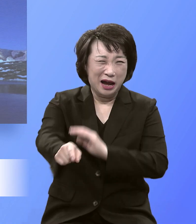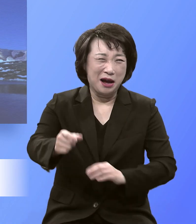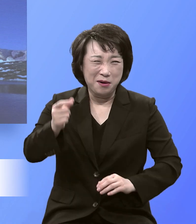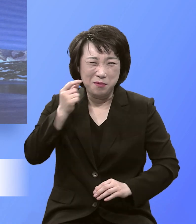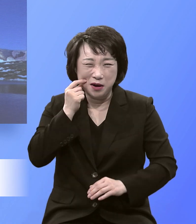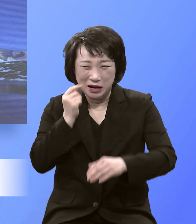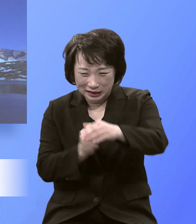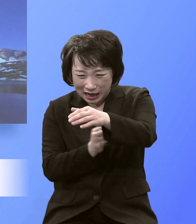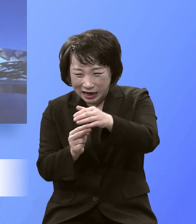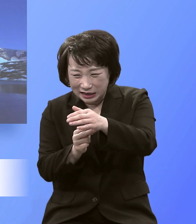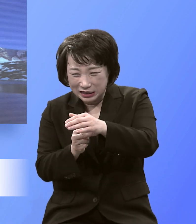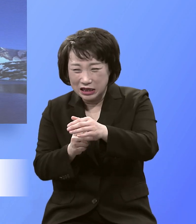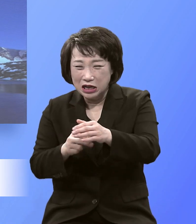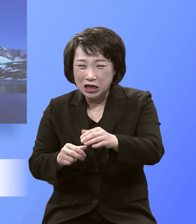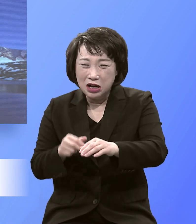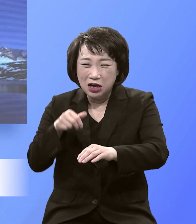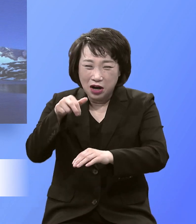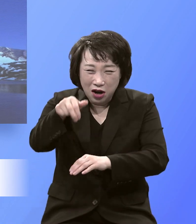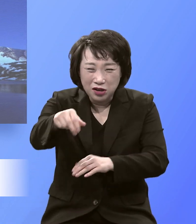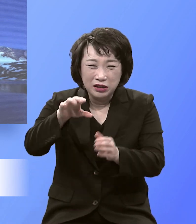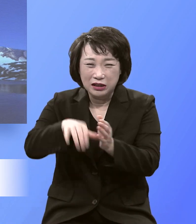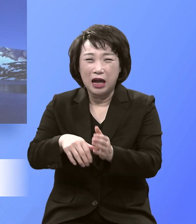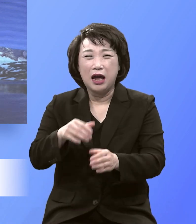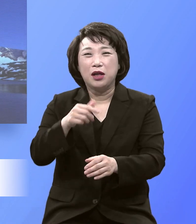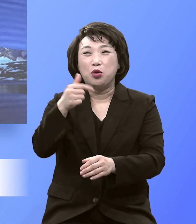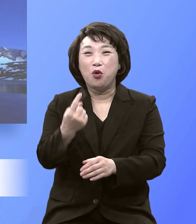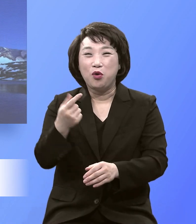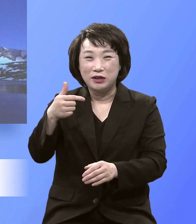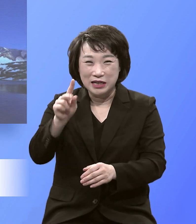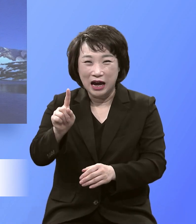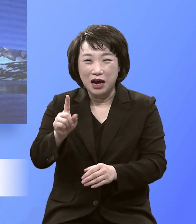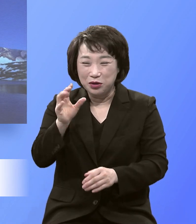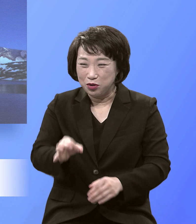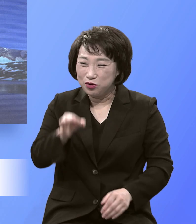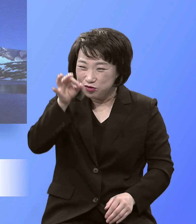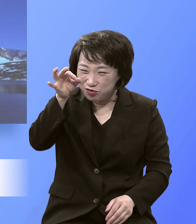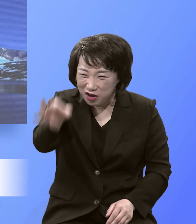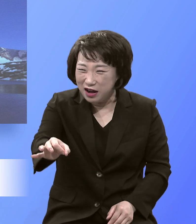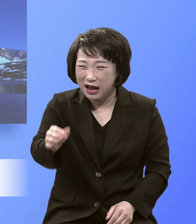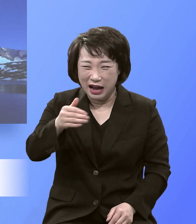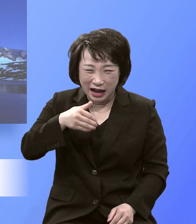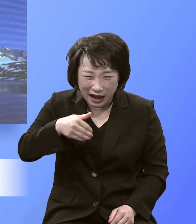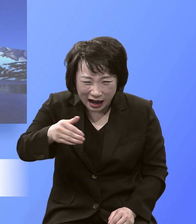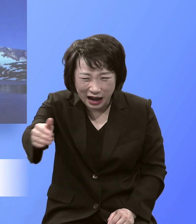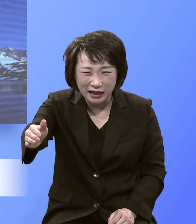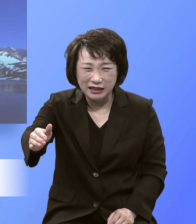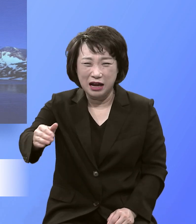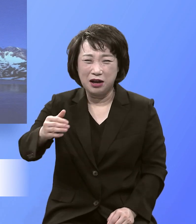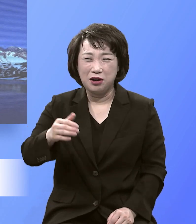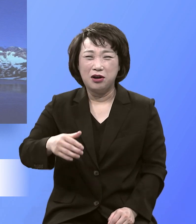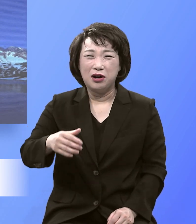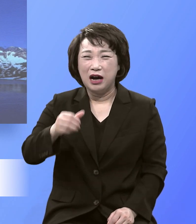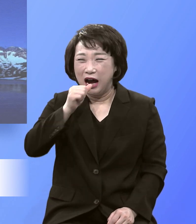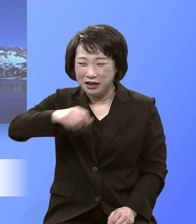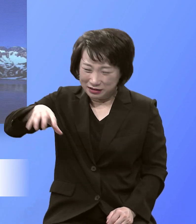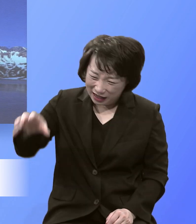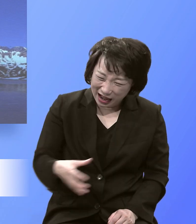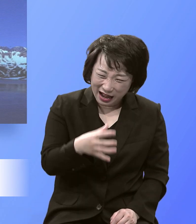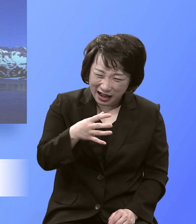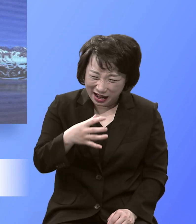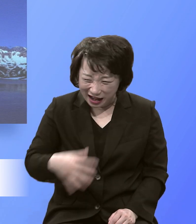이 다리 건너려면 노자 줘야 가지. 노자